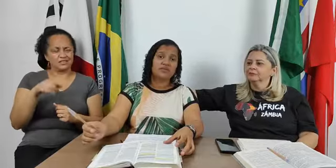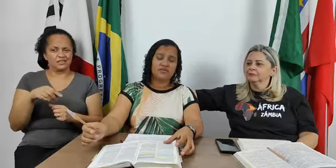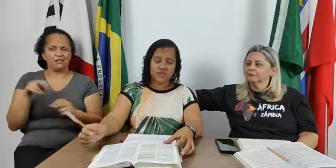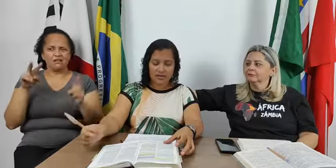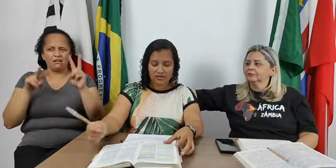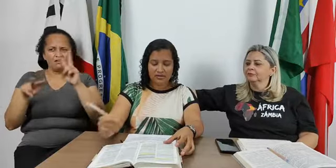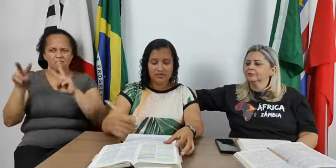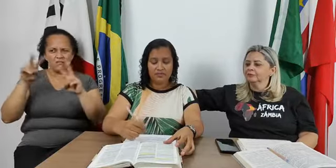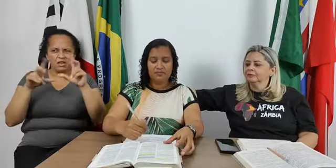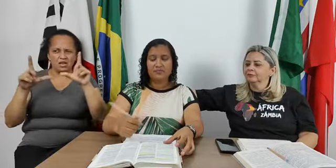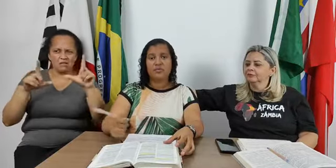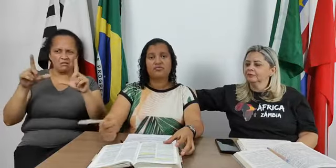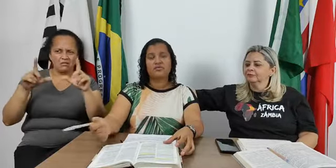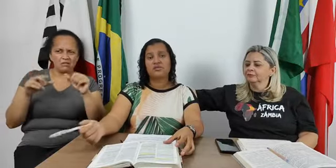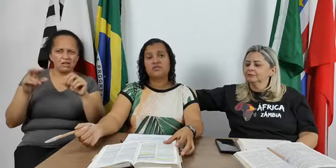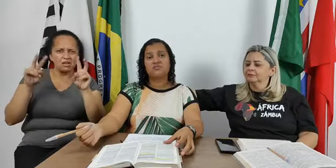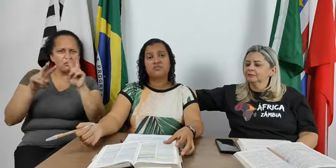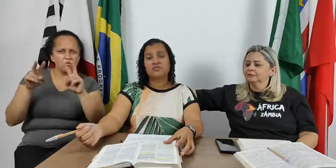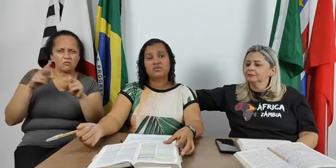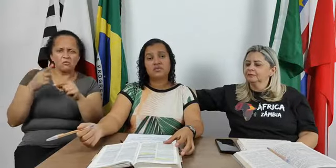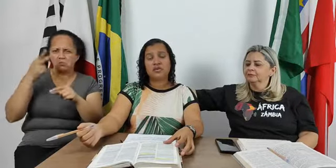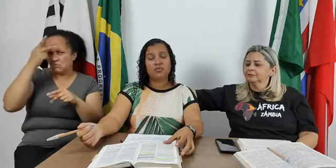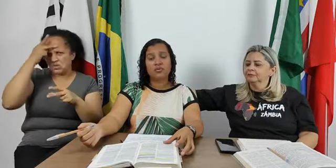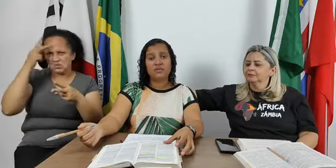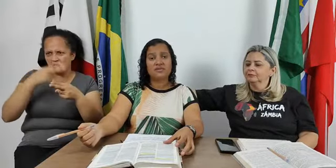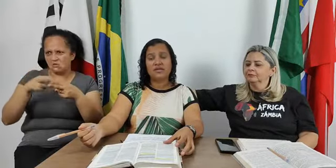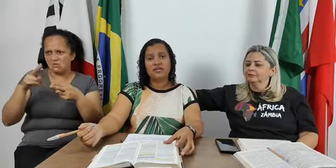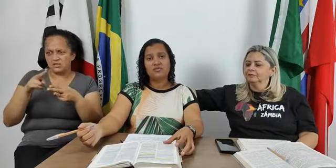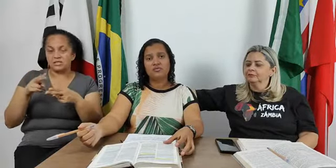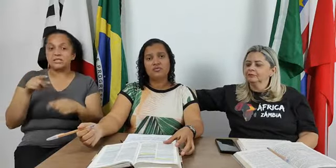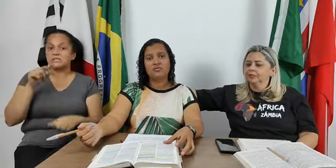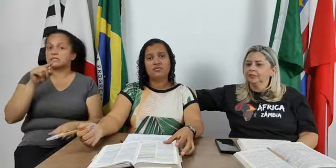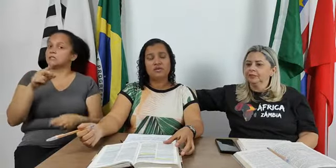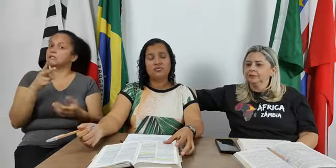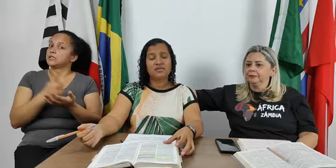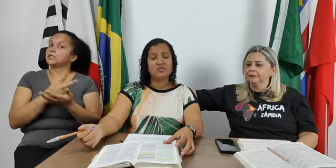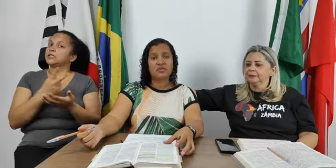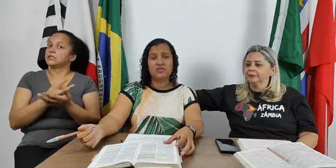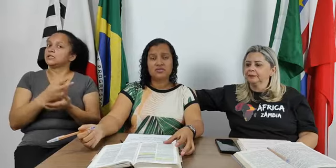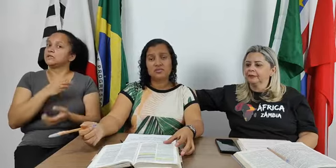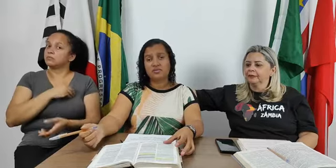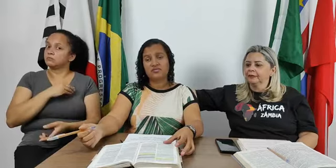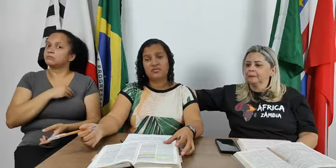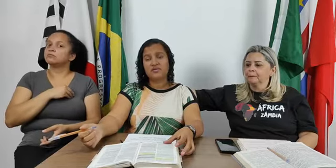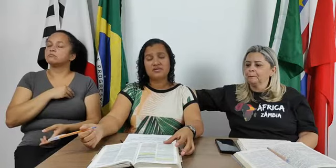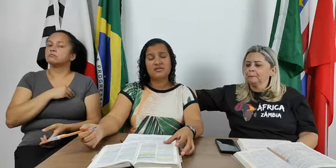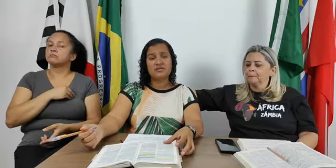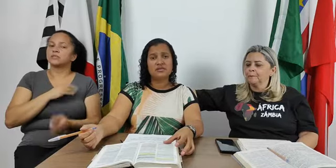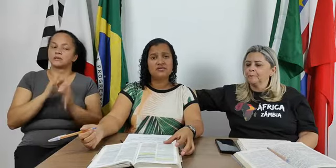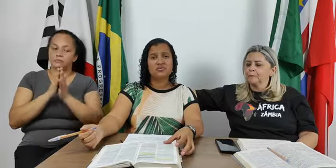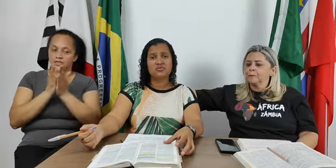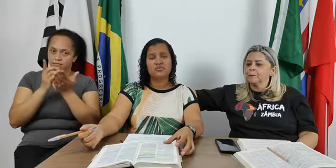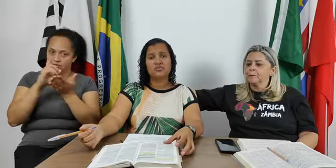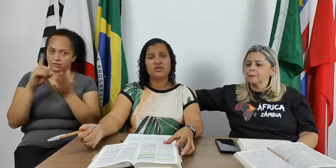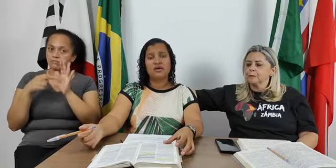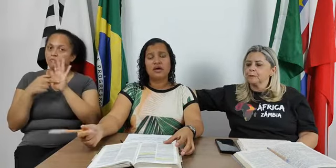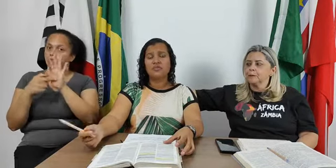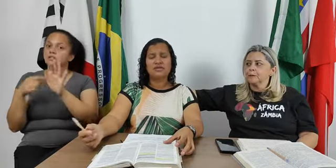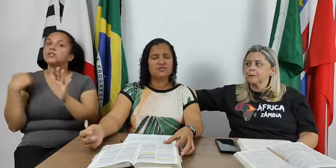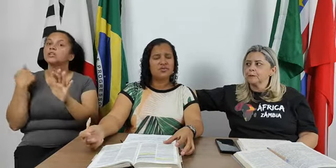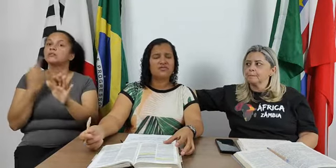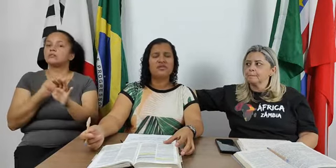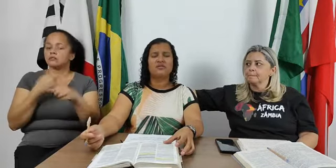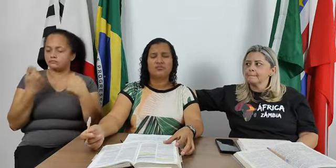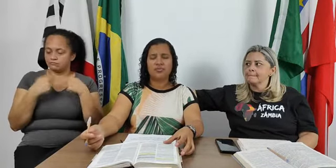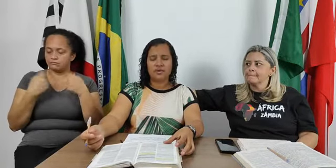coisas que não deveria, você está comprometendo. Mas a Bíblia diz que nós devemos ser santos.